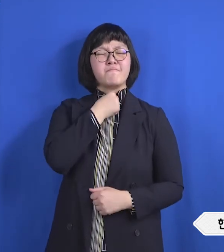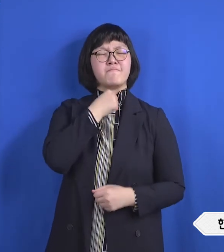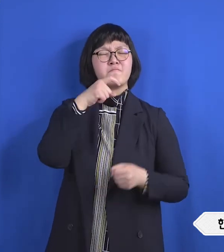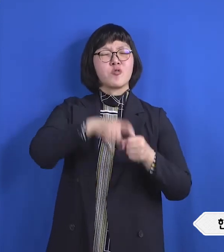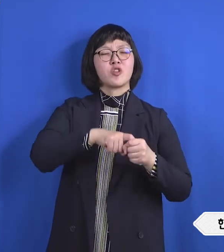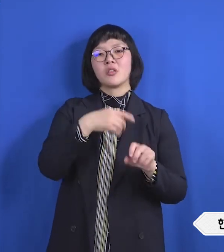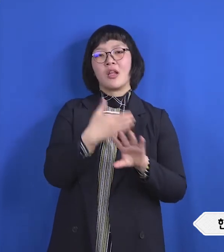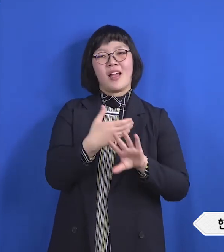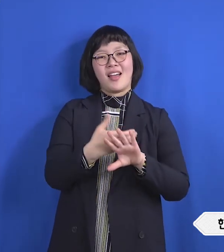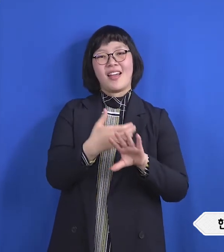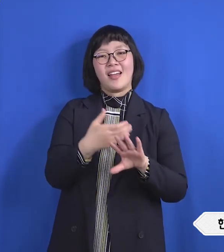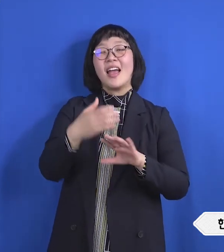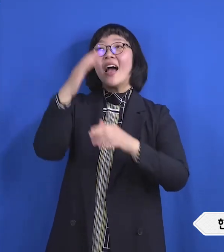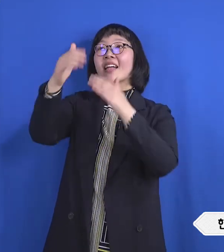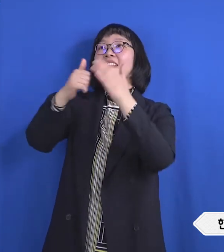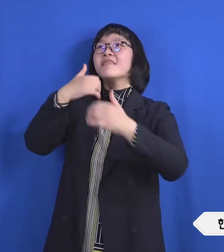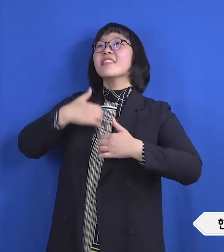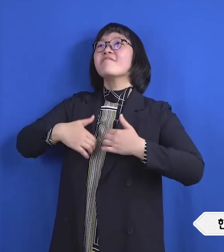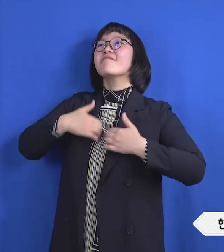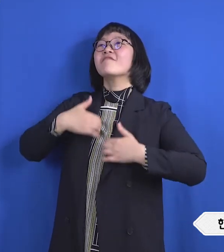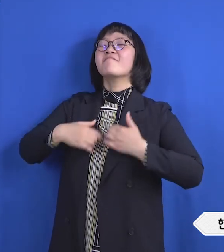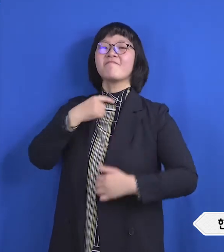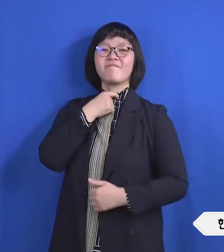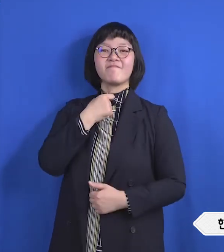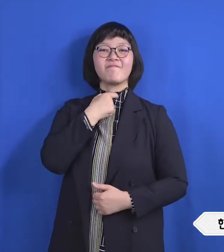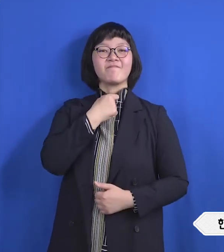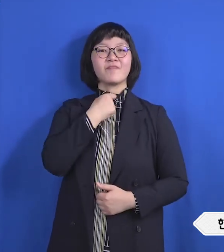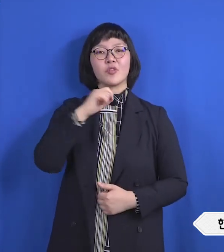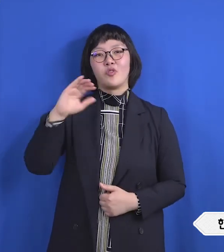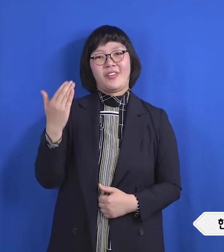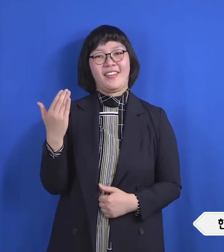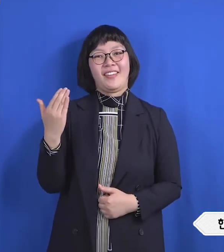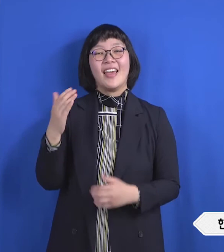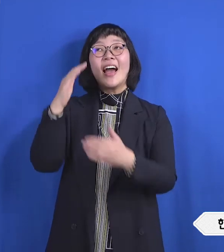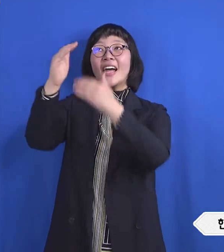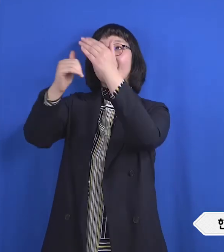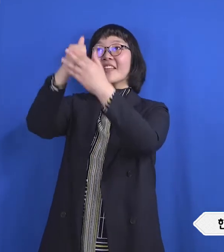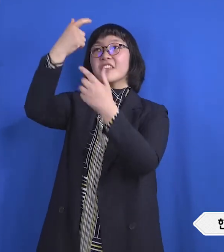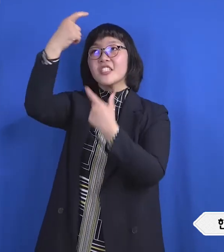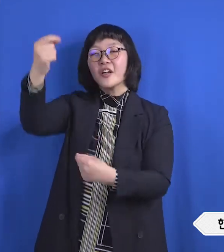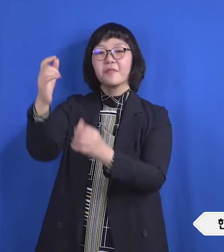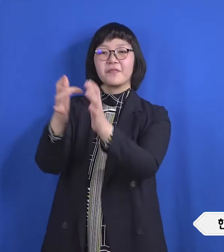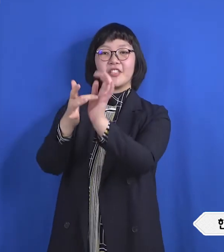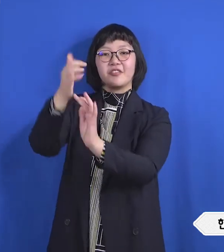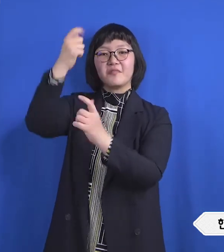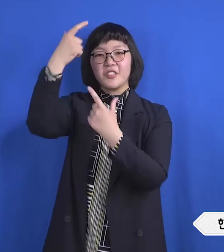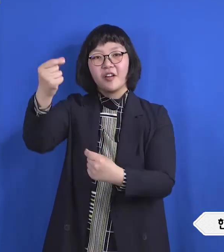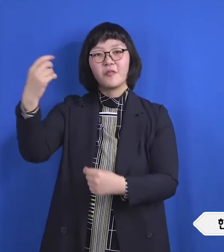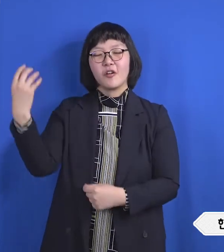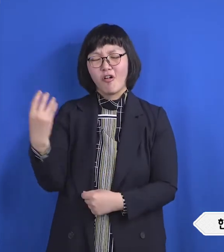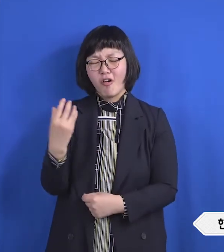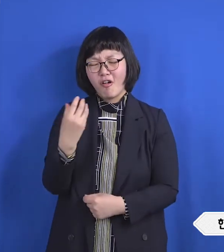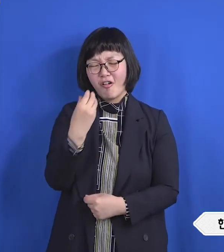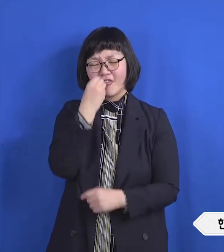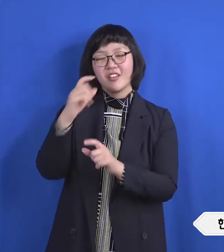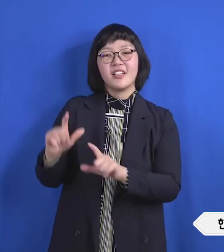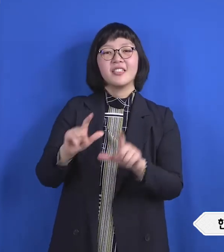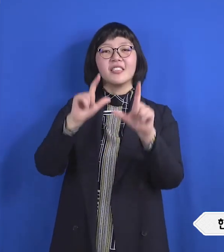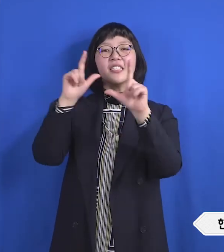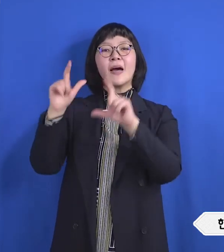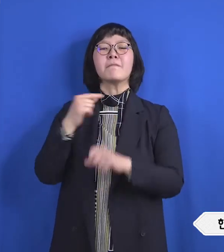기쁨으로 살고 싶은 간절한 소원이 생깁니다. 주님처럼 거룩한 생을 살고 싶은 그런 간절한 소원이